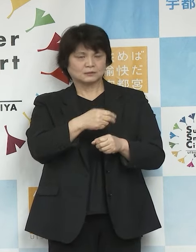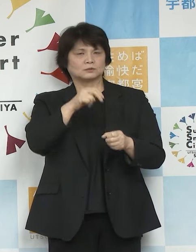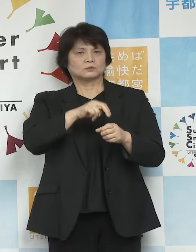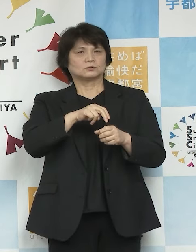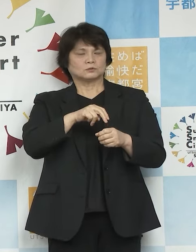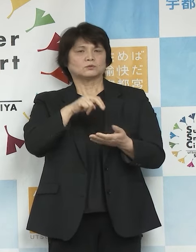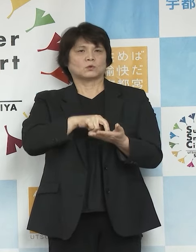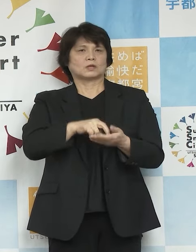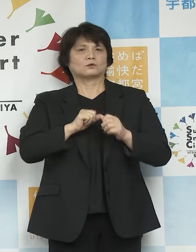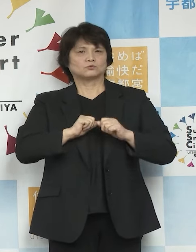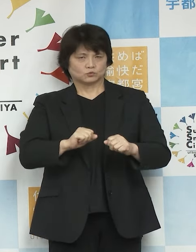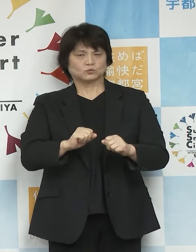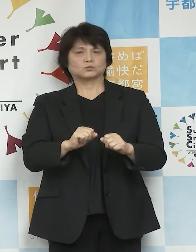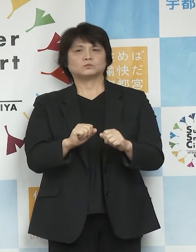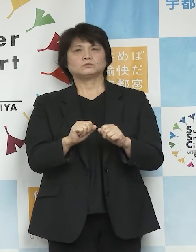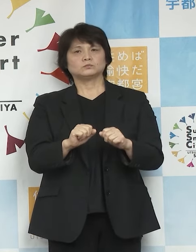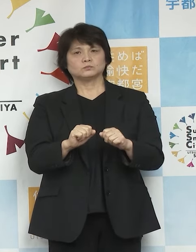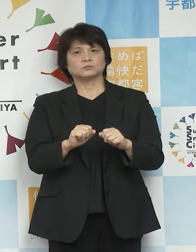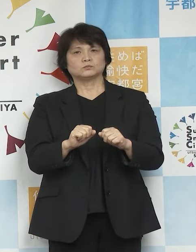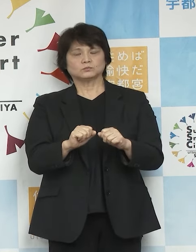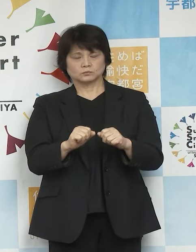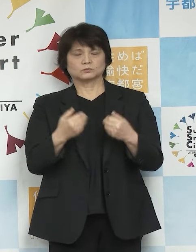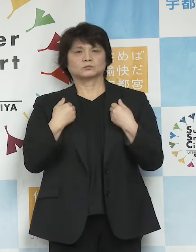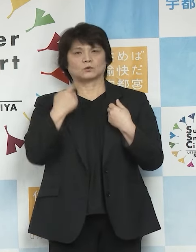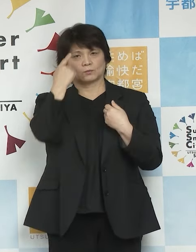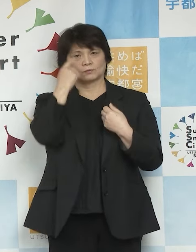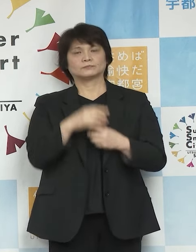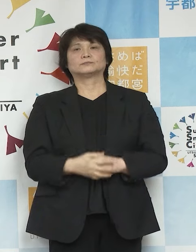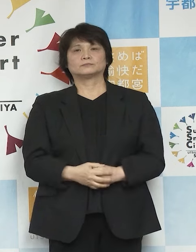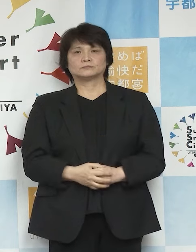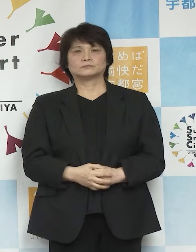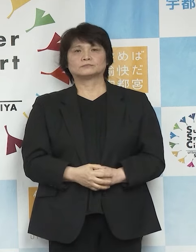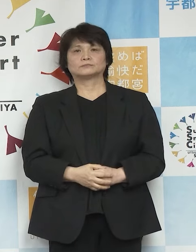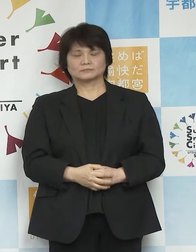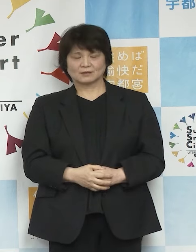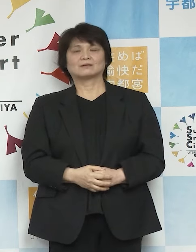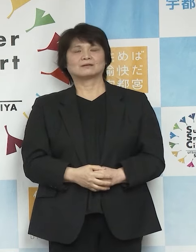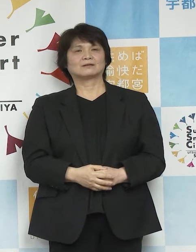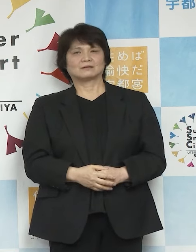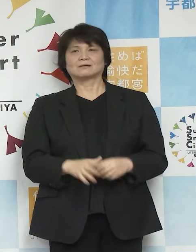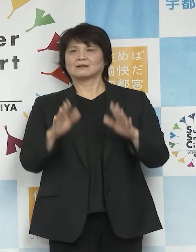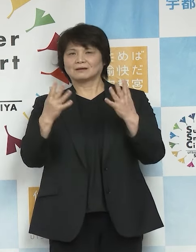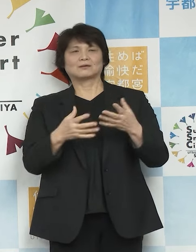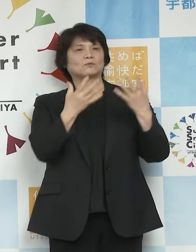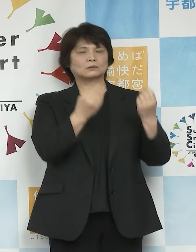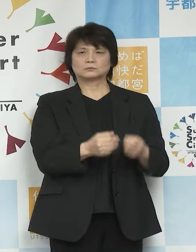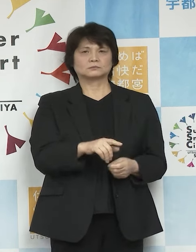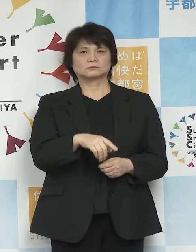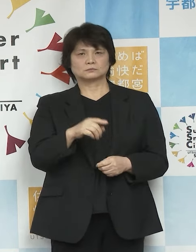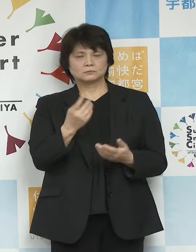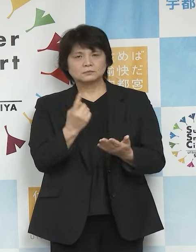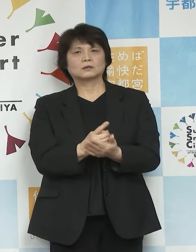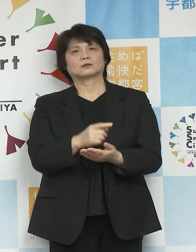力していく、努力をしていかなくてはなりませんので、ただ単なる賛否だけではダメだと思うんですね。